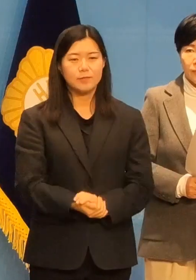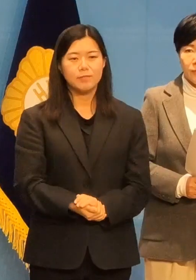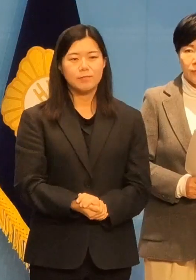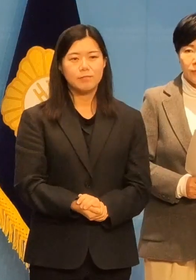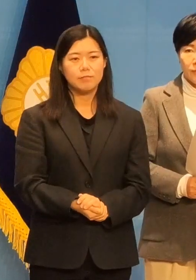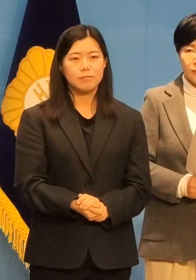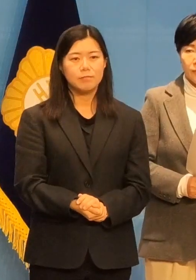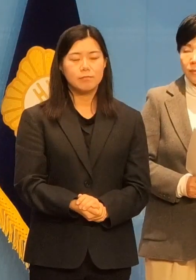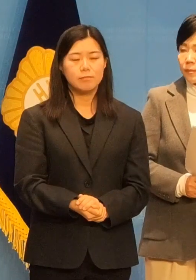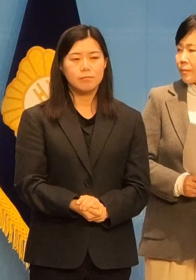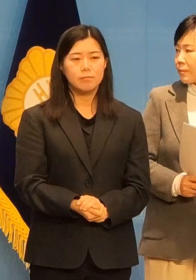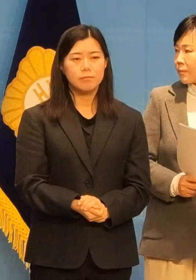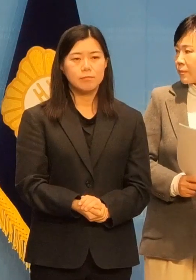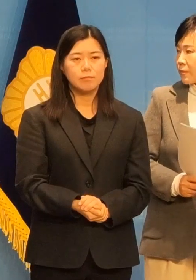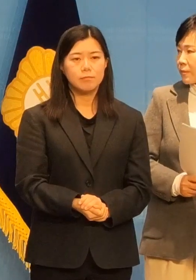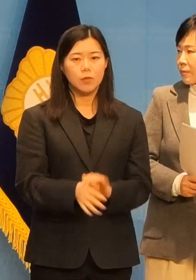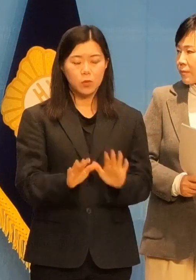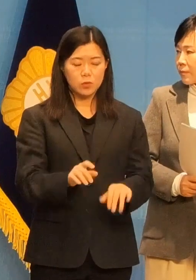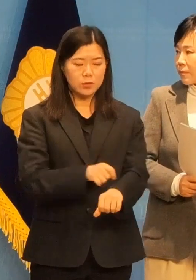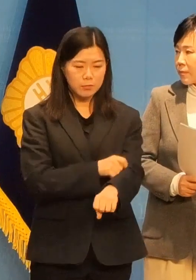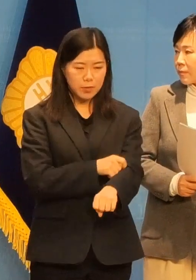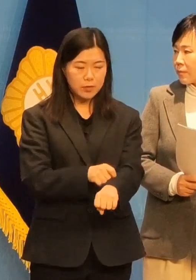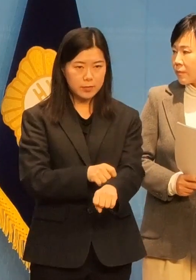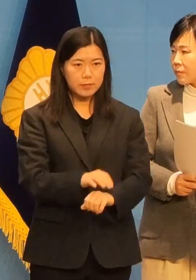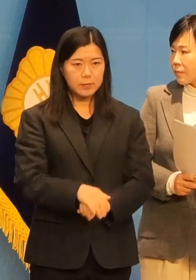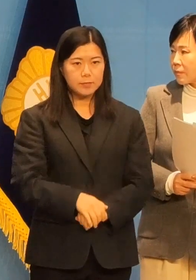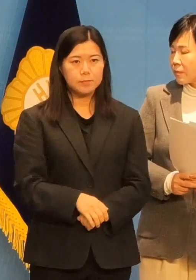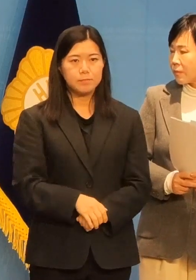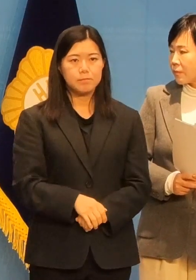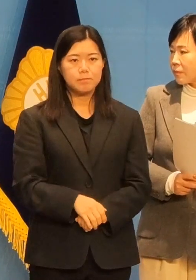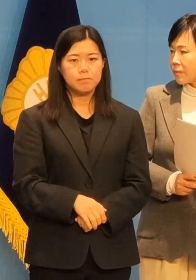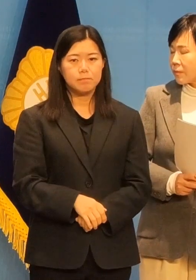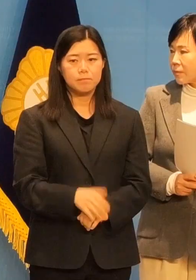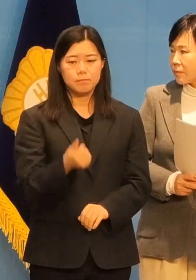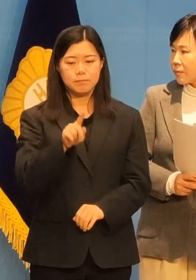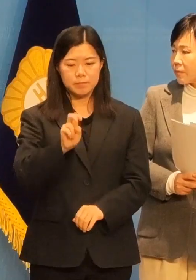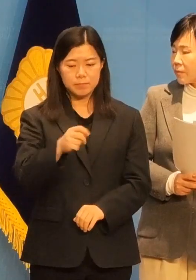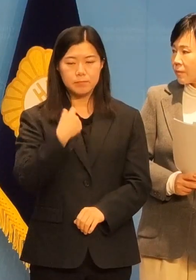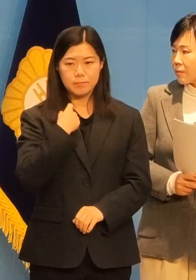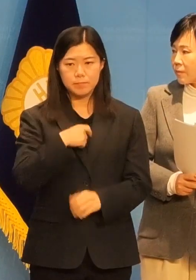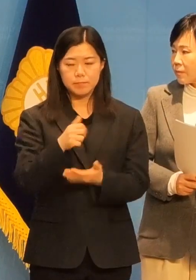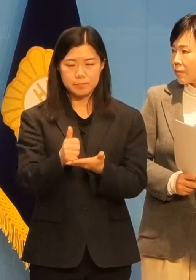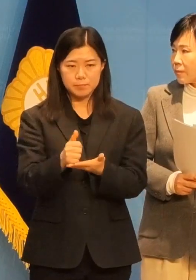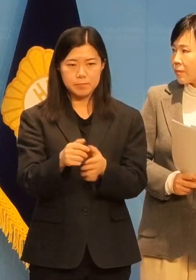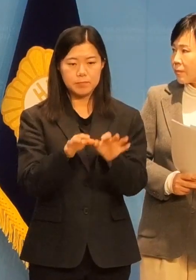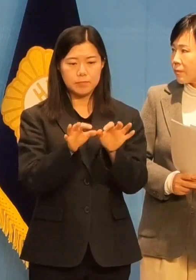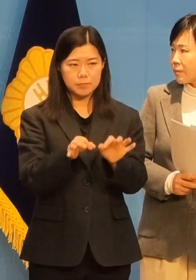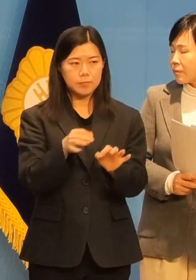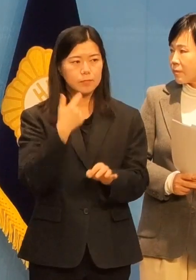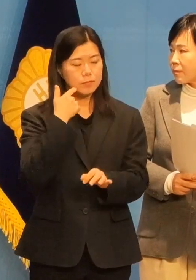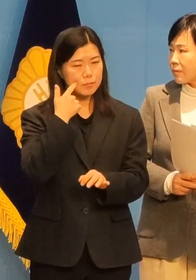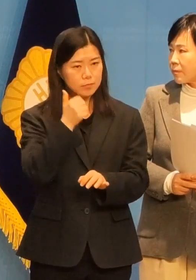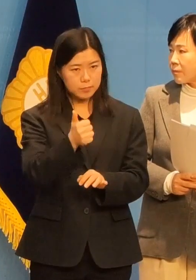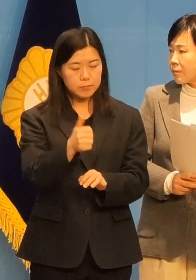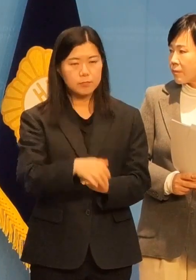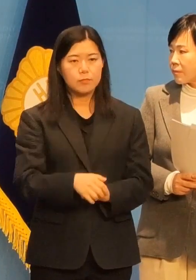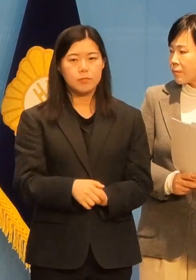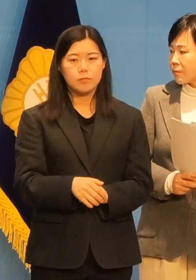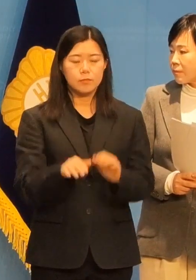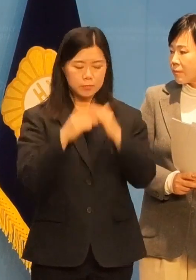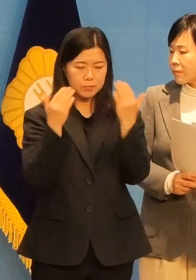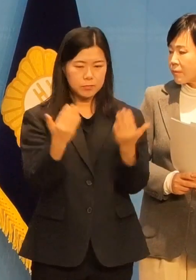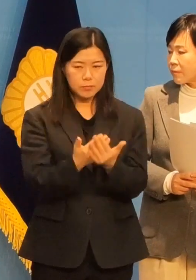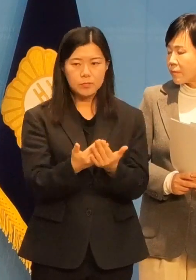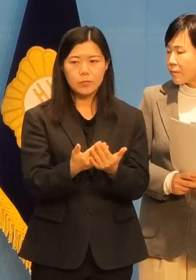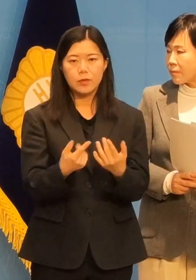양해해 주시길 바랍니다. 오늘 특별히 함세웅 신부님과 김상근 목사님, 김영주 목사님 모두 함께